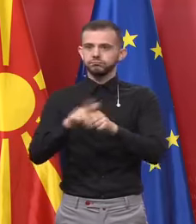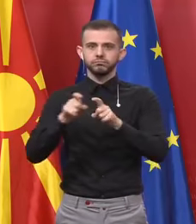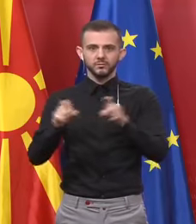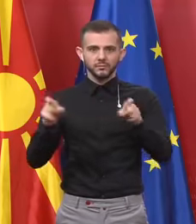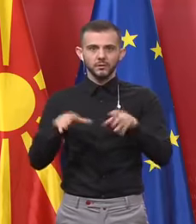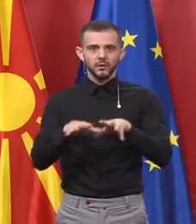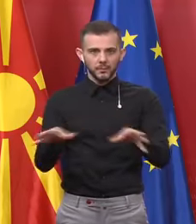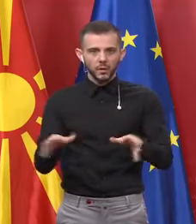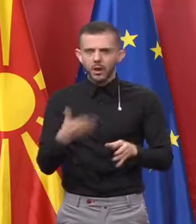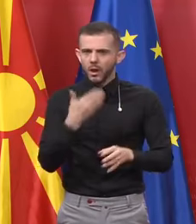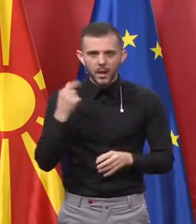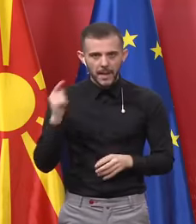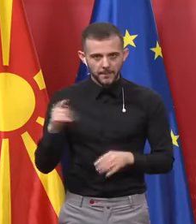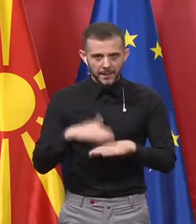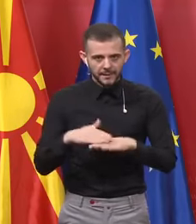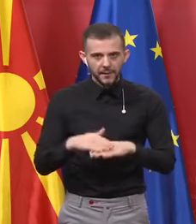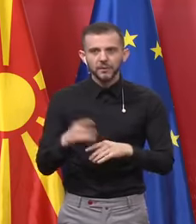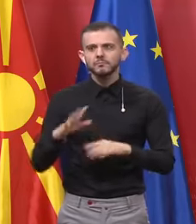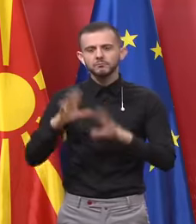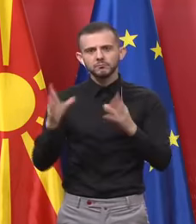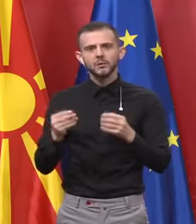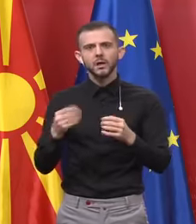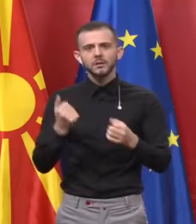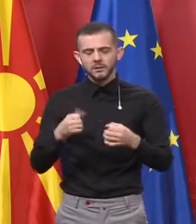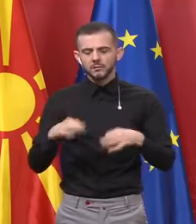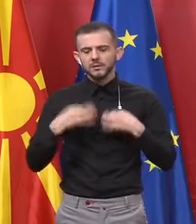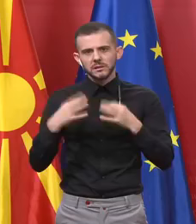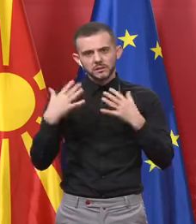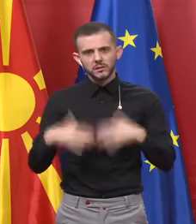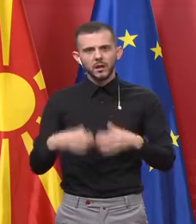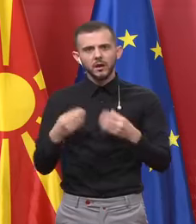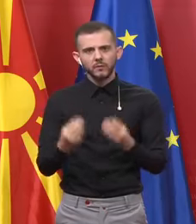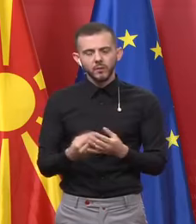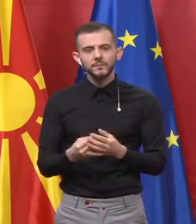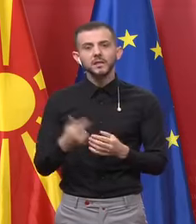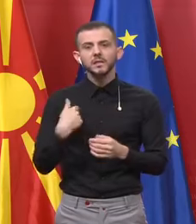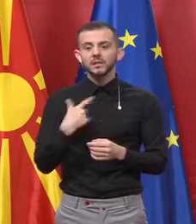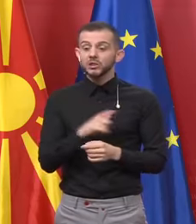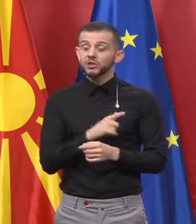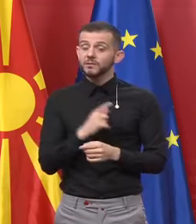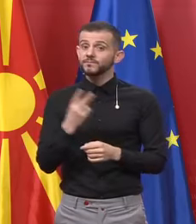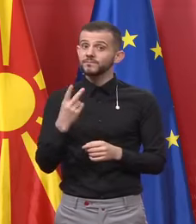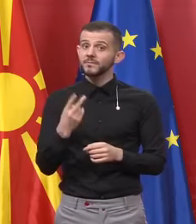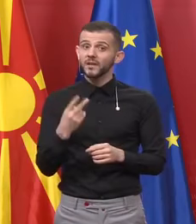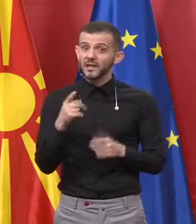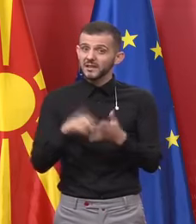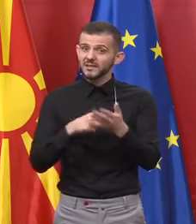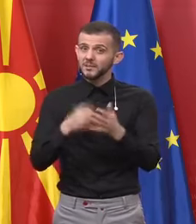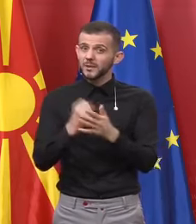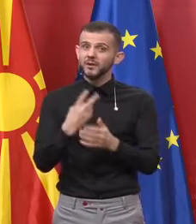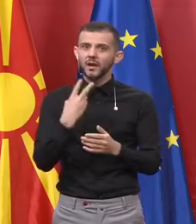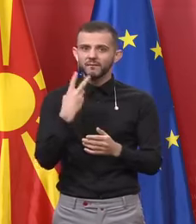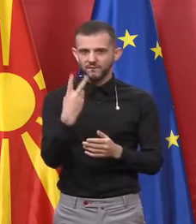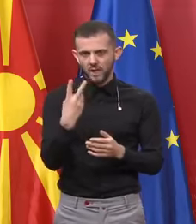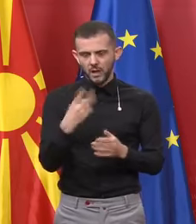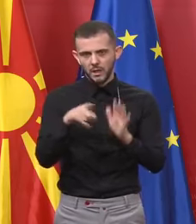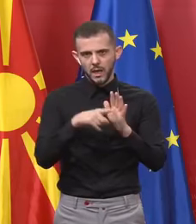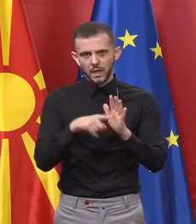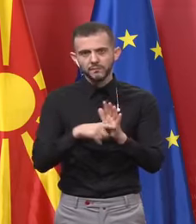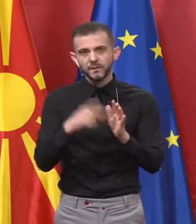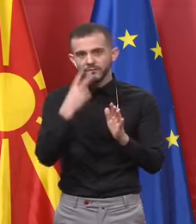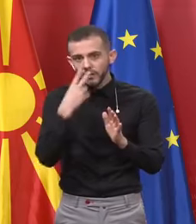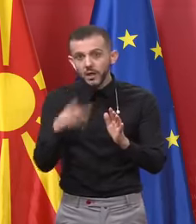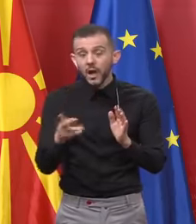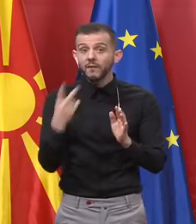сите пациенти практично закрепнуваат, ги чекаме и вторите тестови за да се види дали се тие веќе диагностицирани